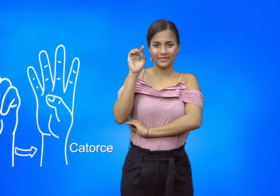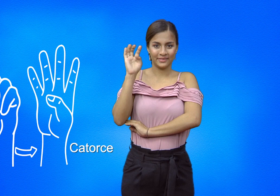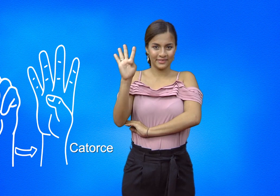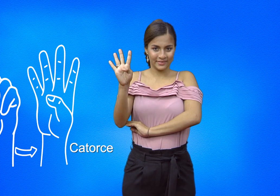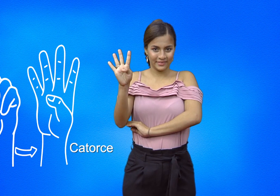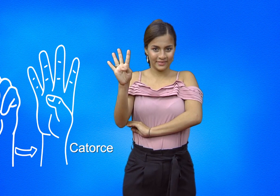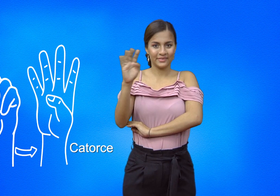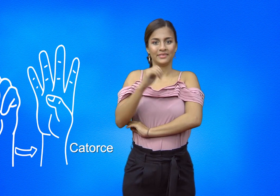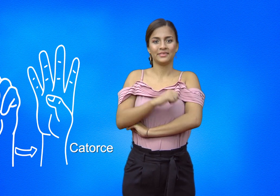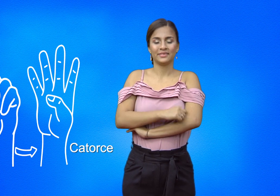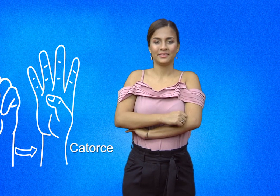14